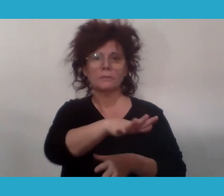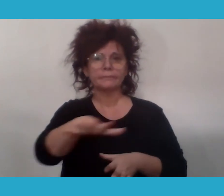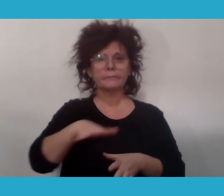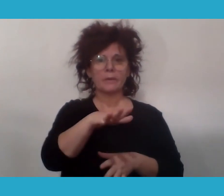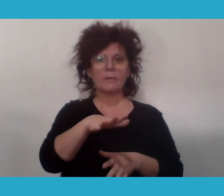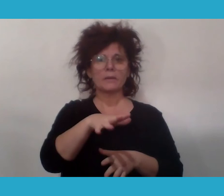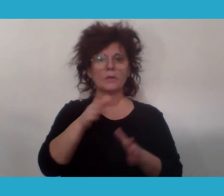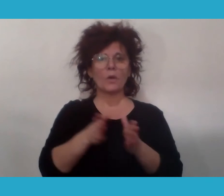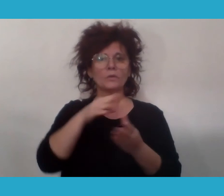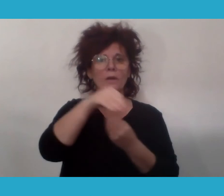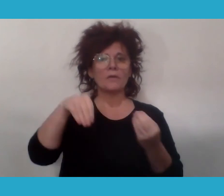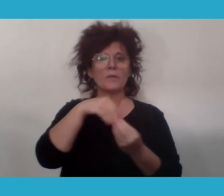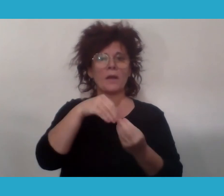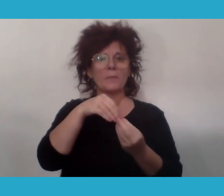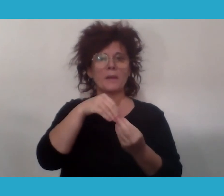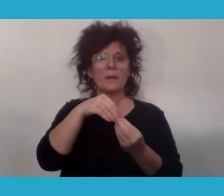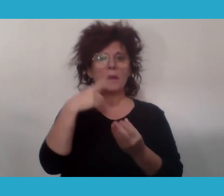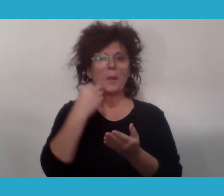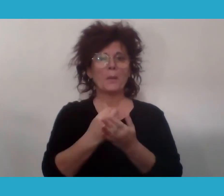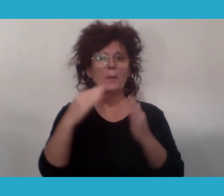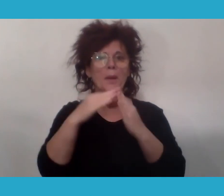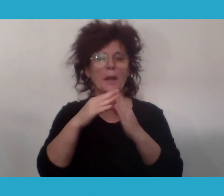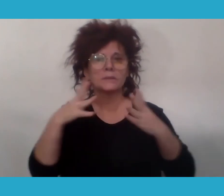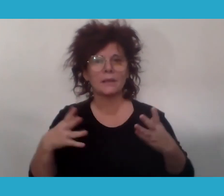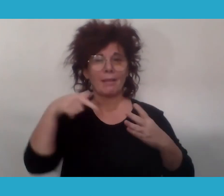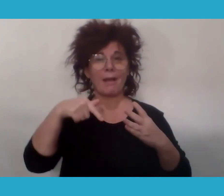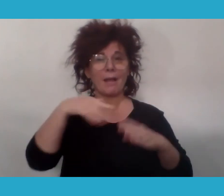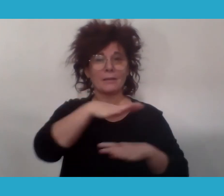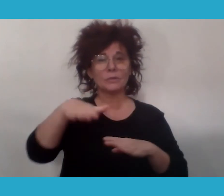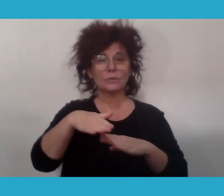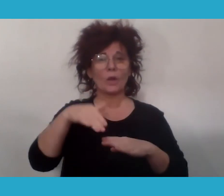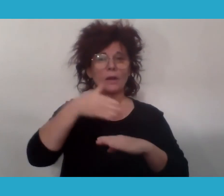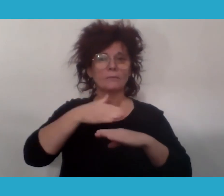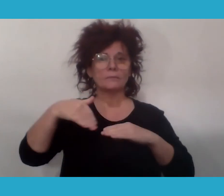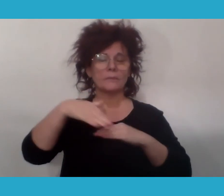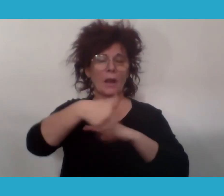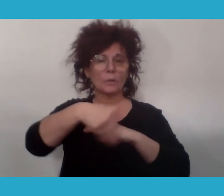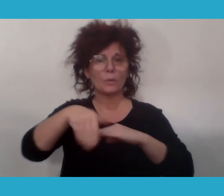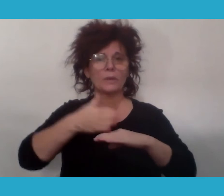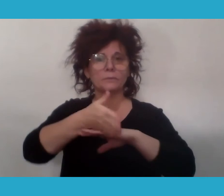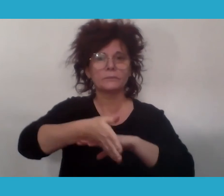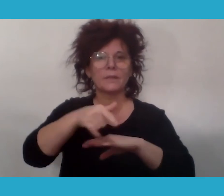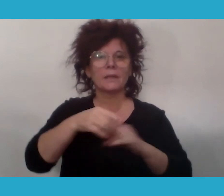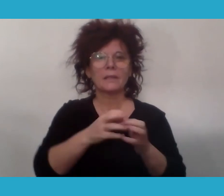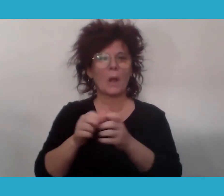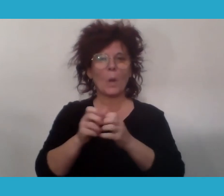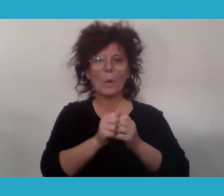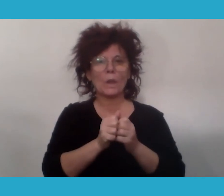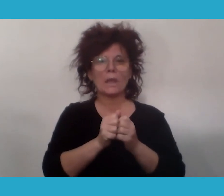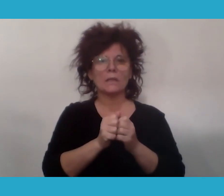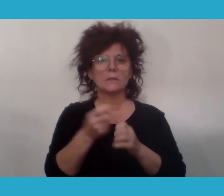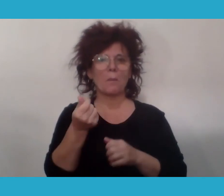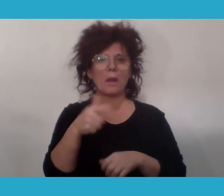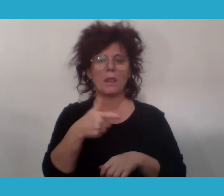Valle. Vive con su familia en Casa Grande, por donde va a correr esta autovía. Dice que esta audiencia es inválida por no respetarse la participación previa a